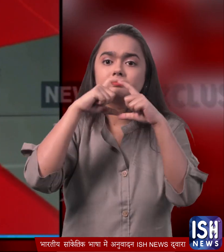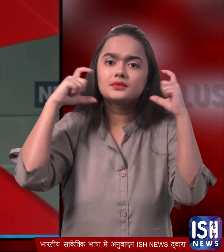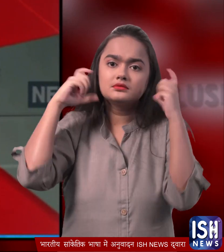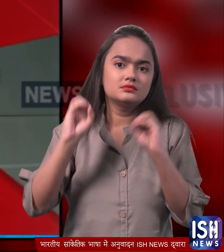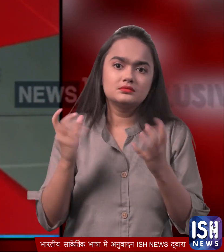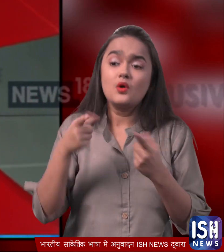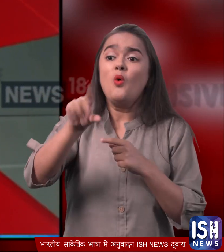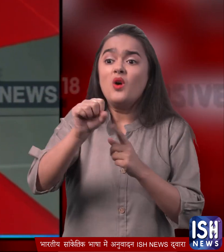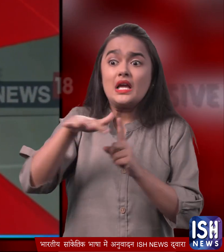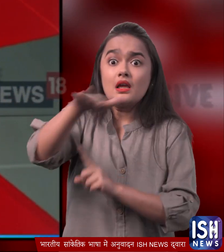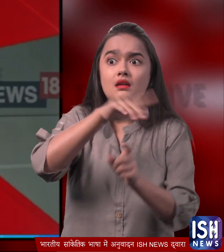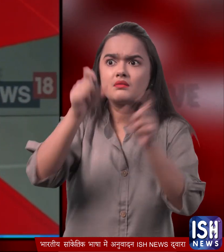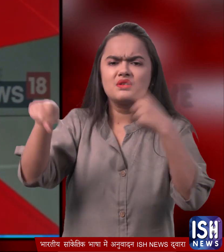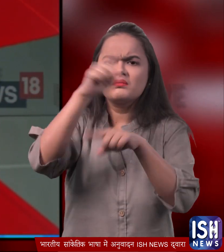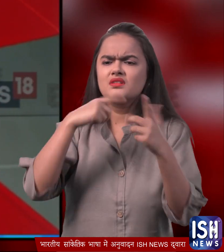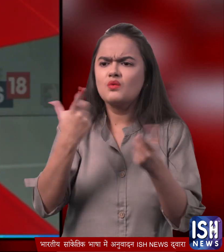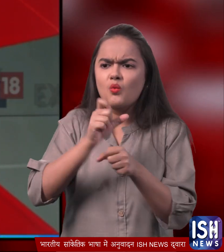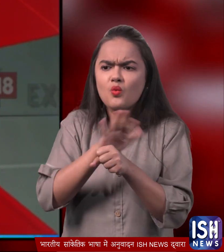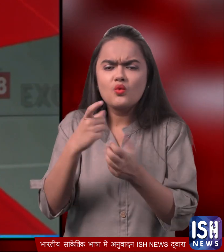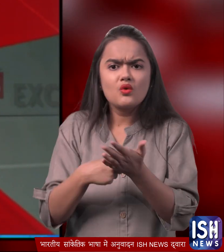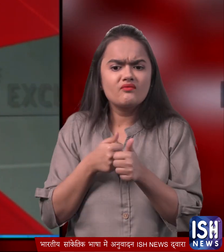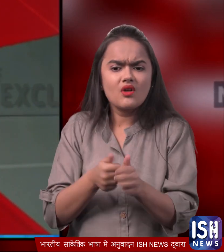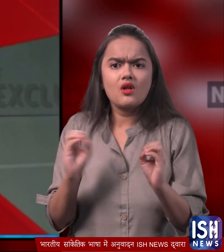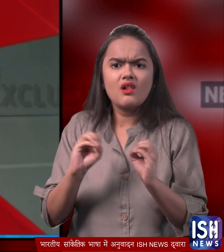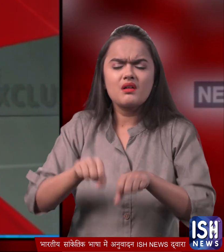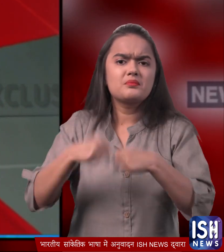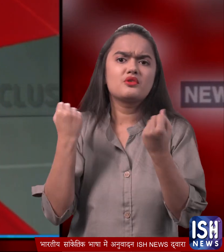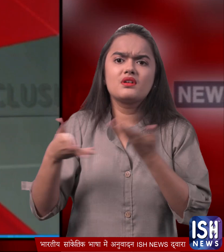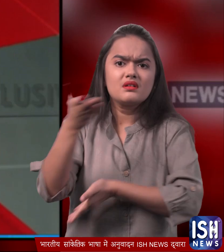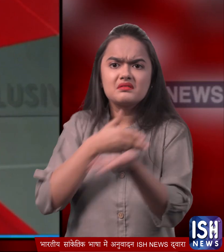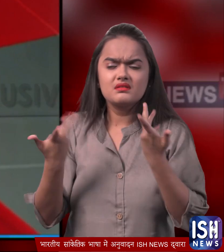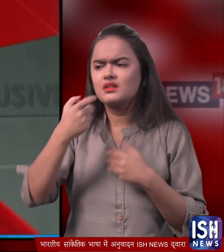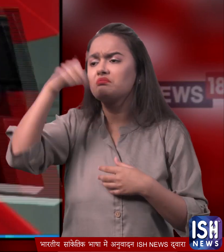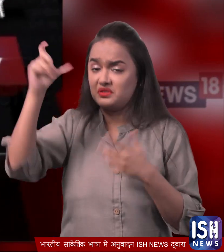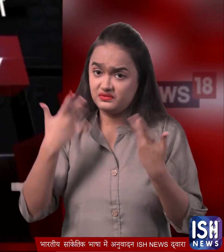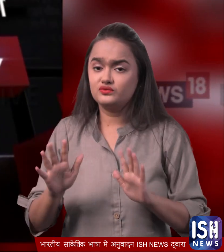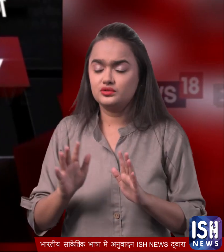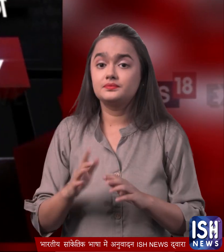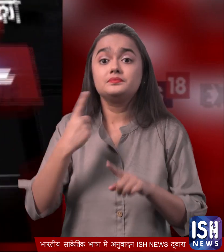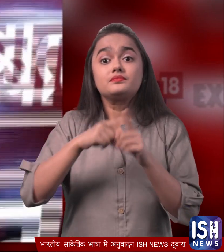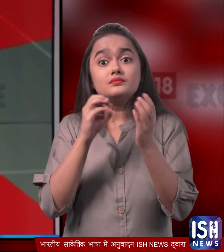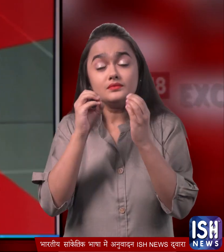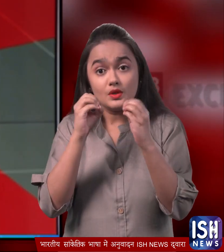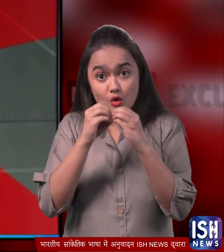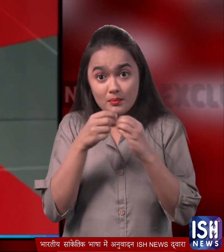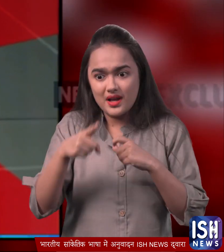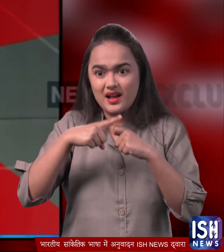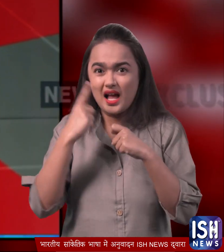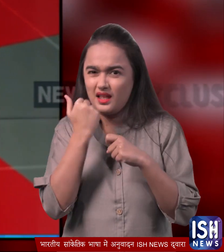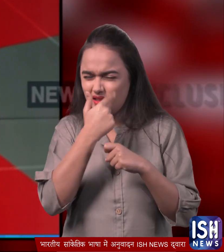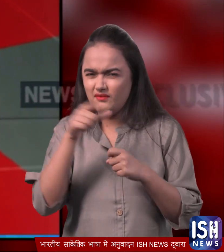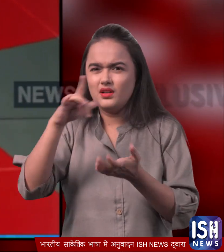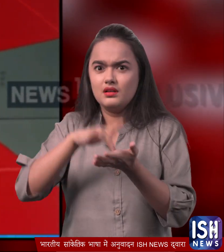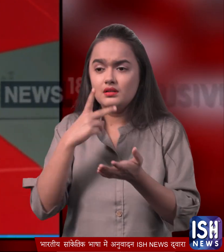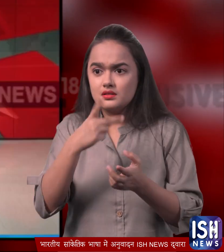लगाए दिखे, जिसे इलाके के ही कुछ लोगों ने कोरोना से जुड़े दिशा निर्देशों का उल्लंघन बताकर शिकायत भी कर दी। मुंबई के कांदिवली इलाके